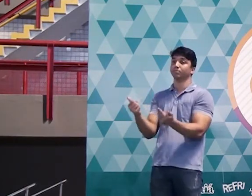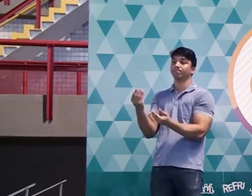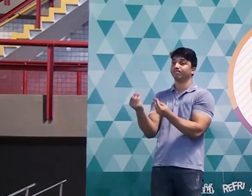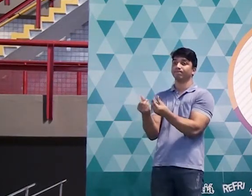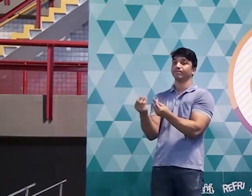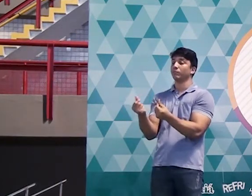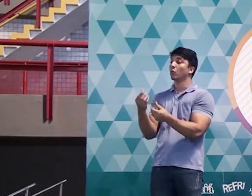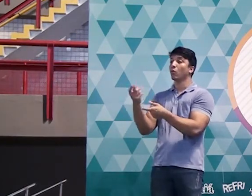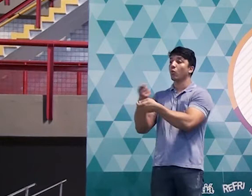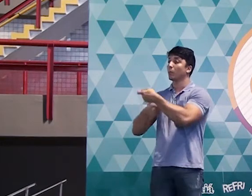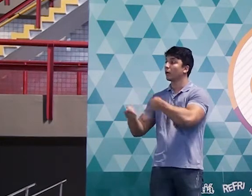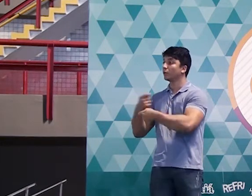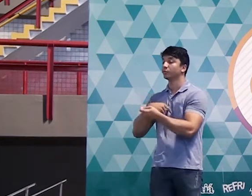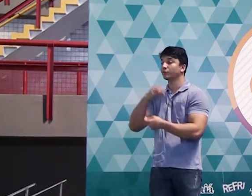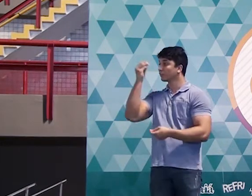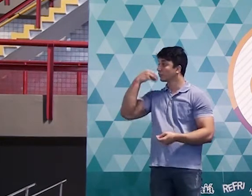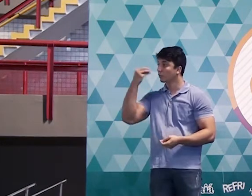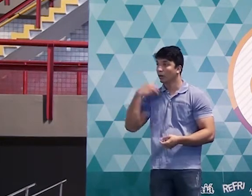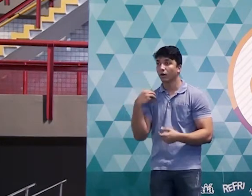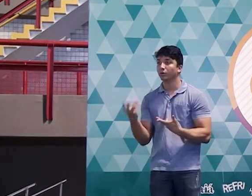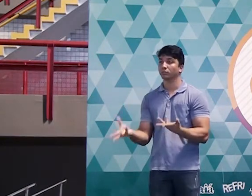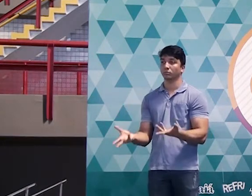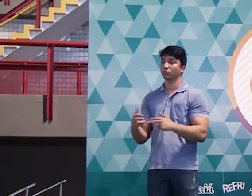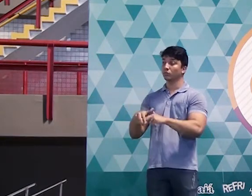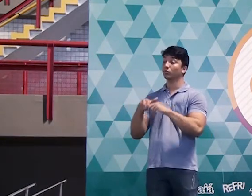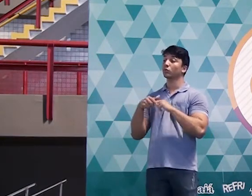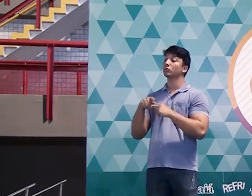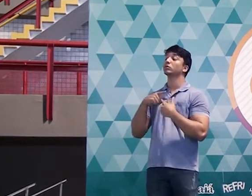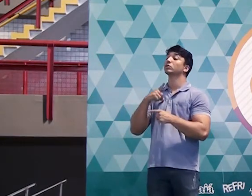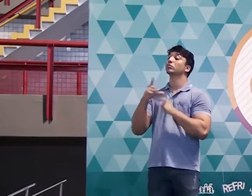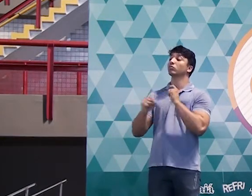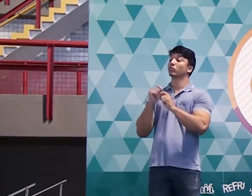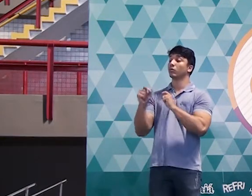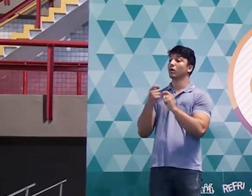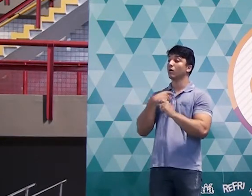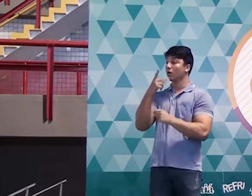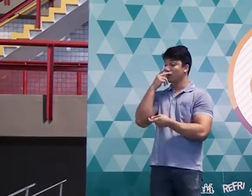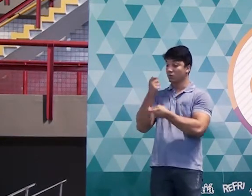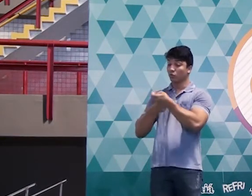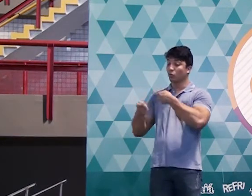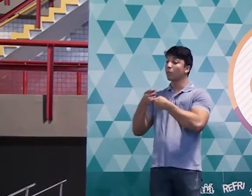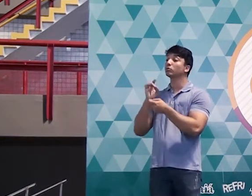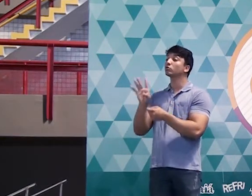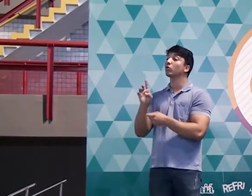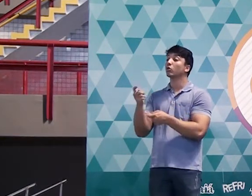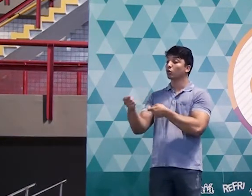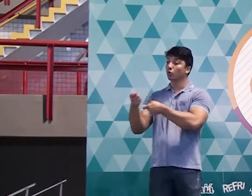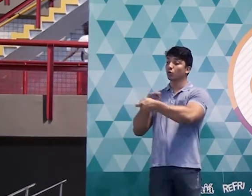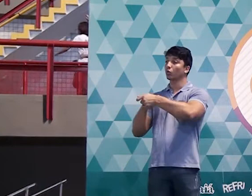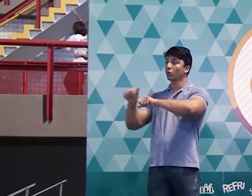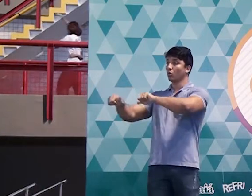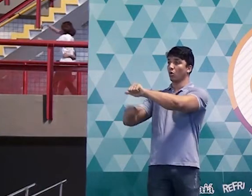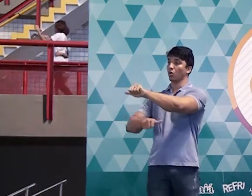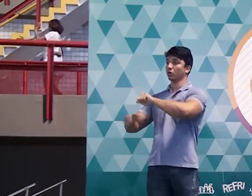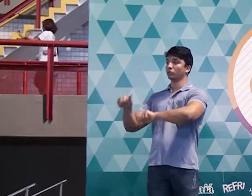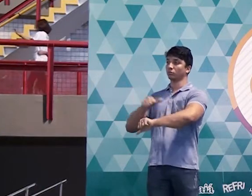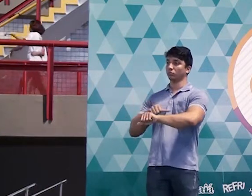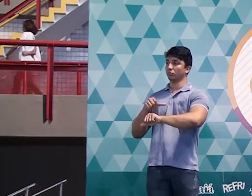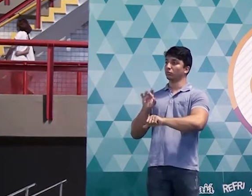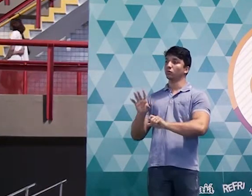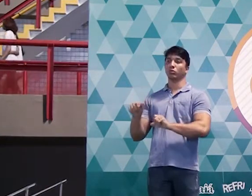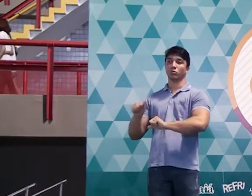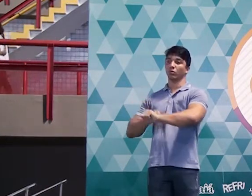o comércio também se enfraquece. A Idade Média, o comércio era praticamente de trocas.